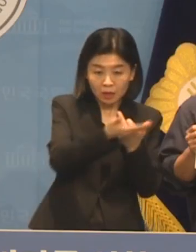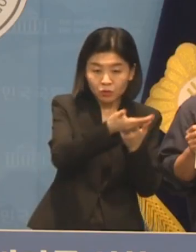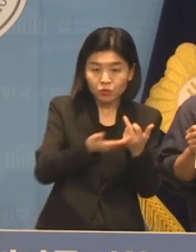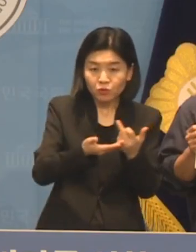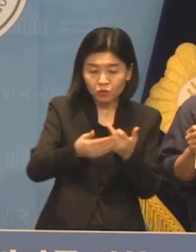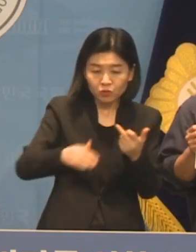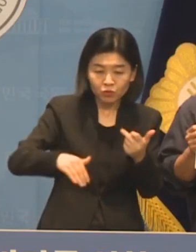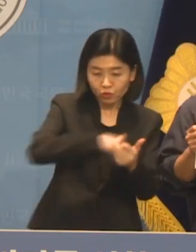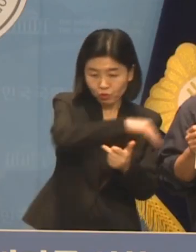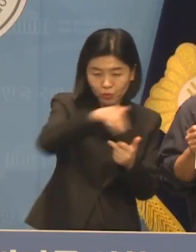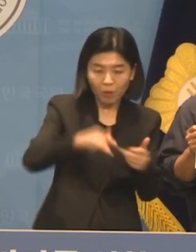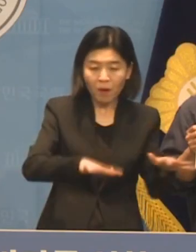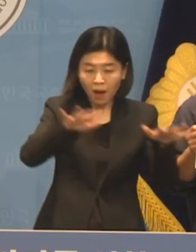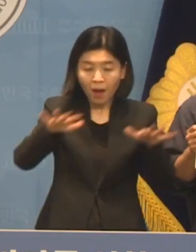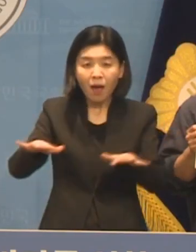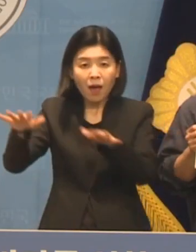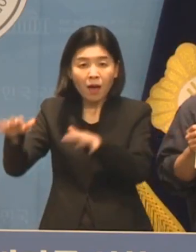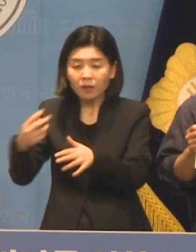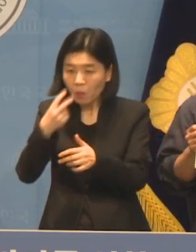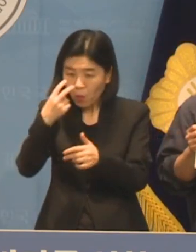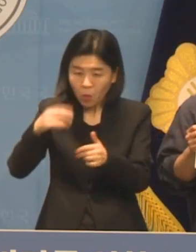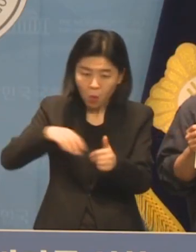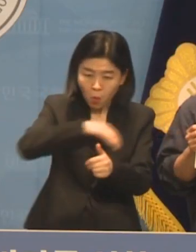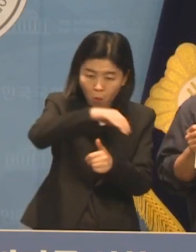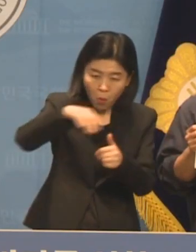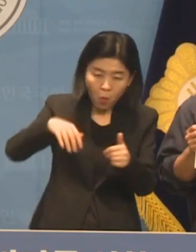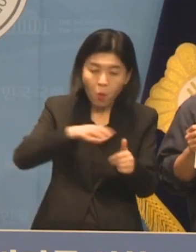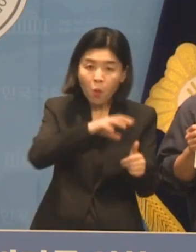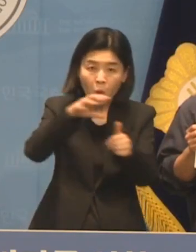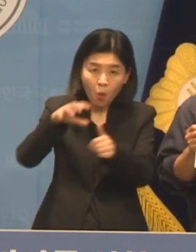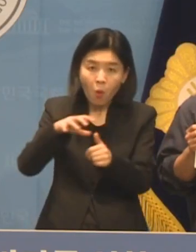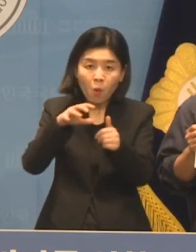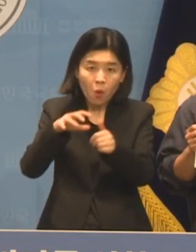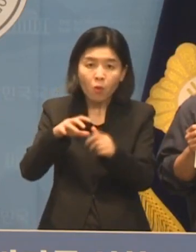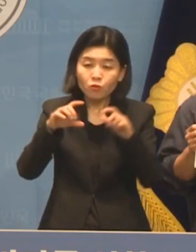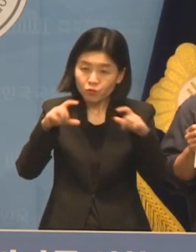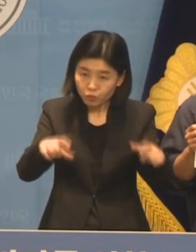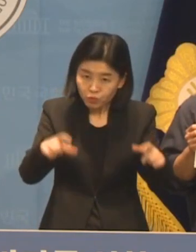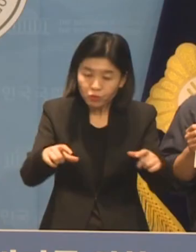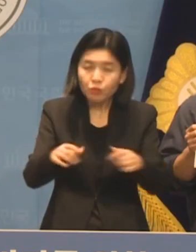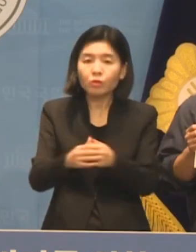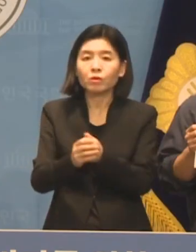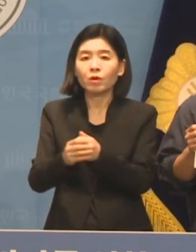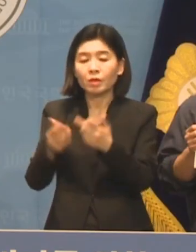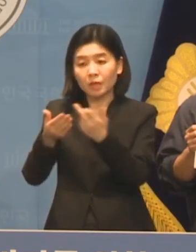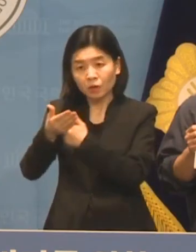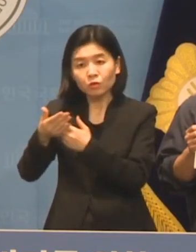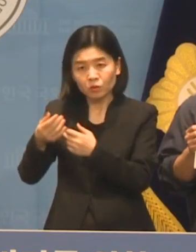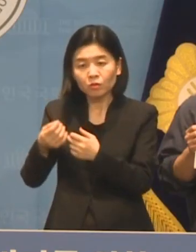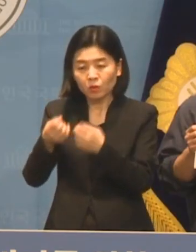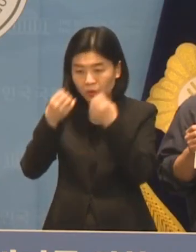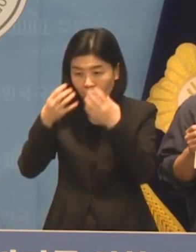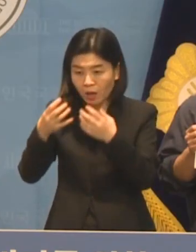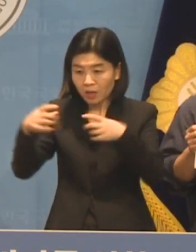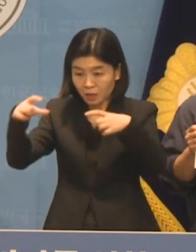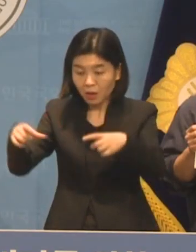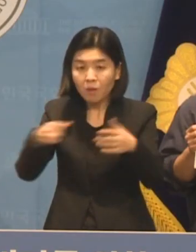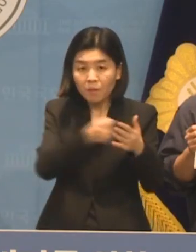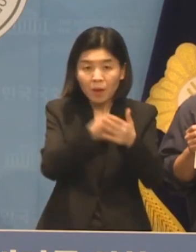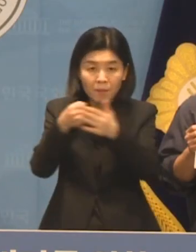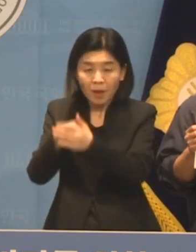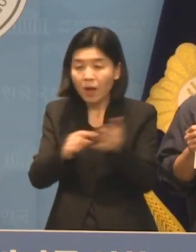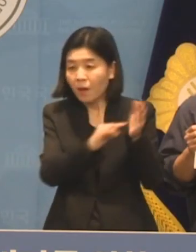해역을 해양생태계 보호구역으로, 제주 신도리 주변 해역을 해양생물 보호구역으로 각각 지정 고시한 것은